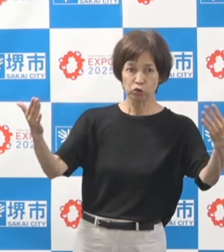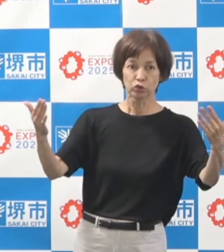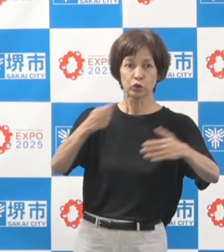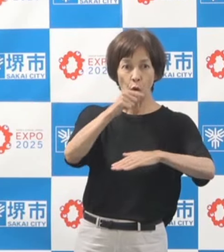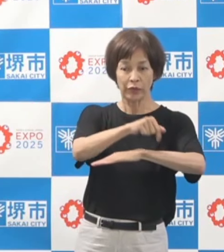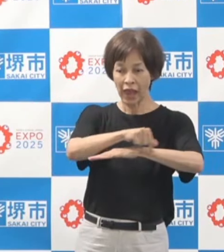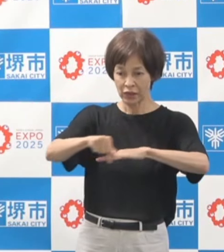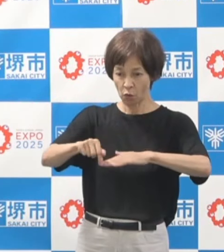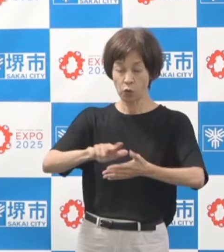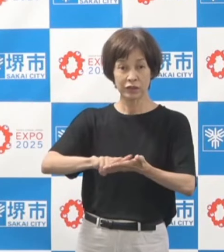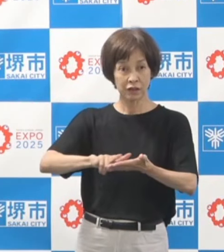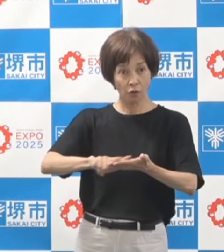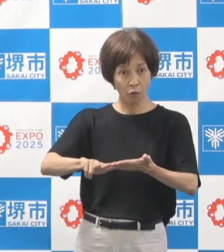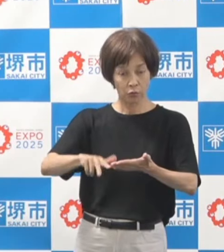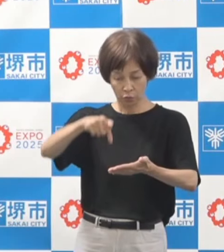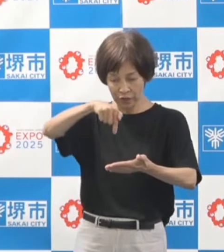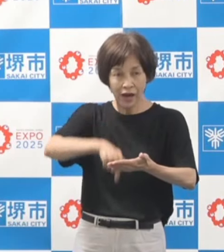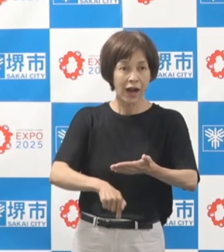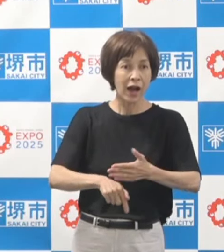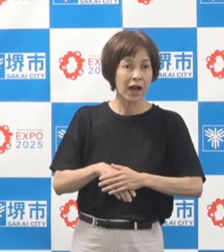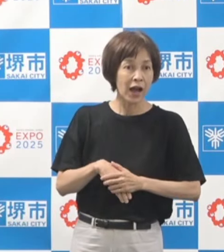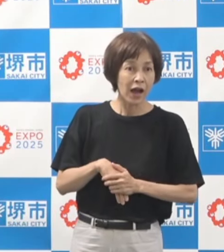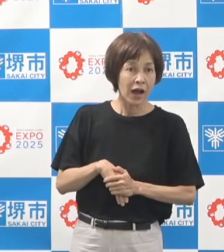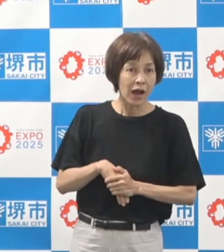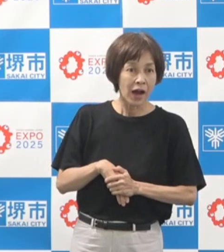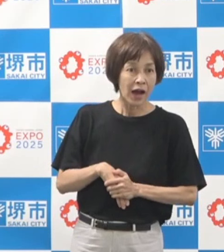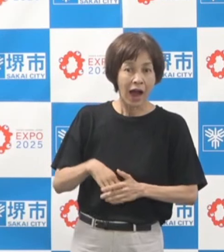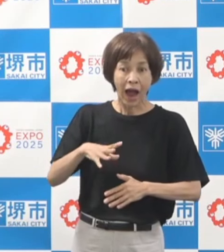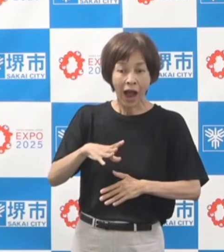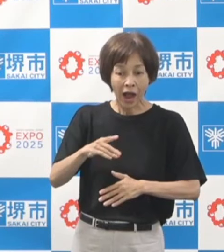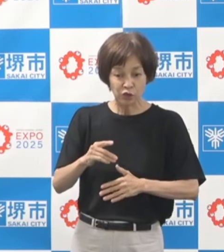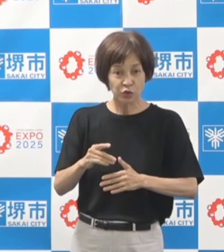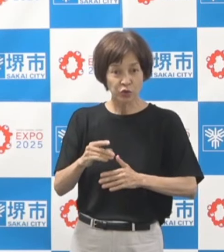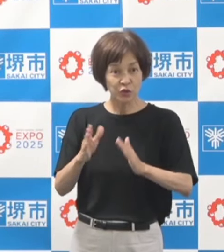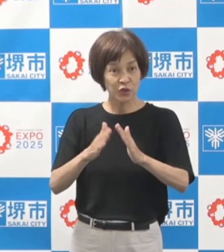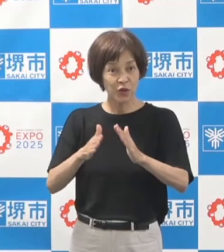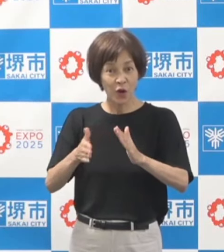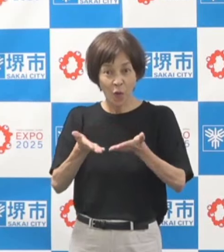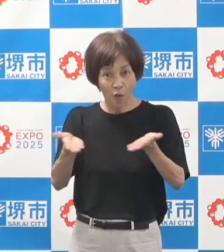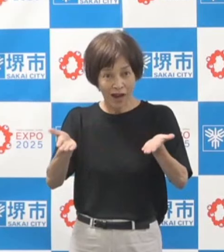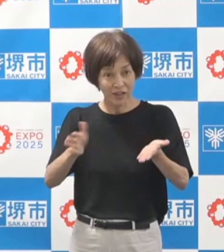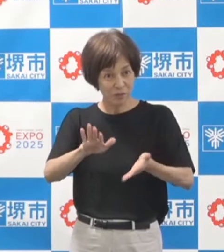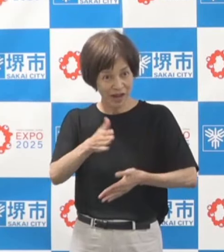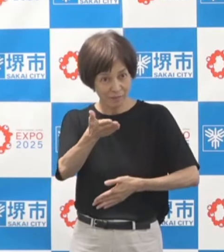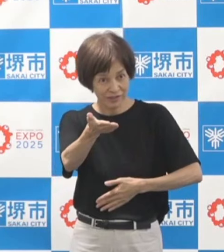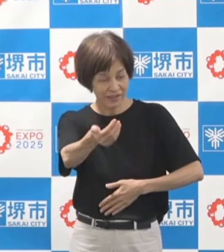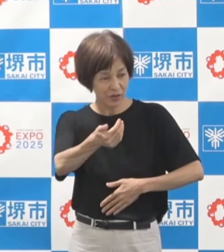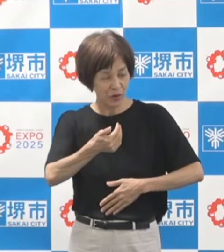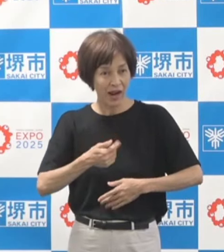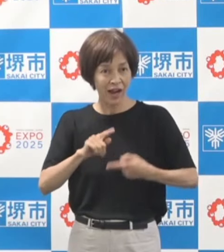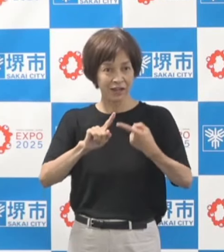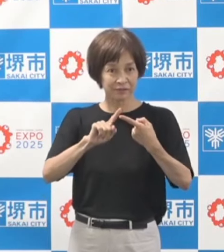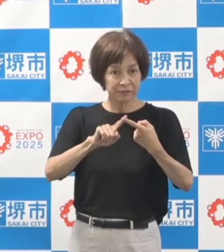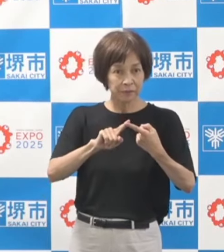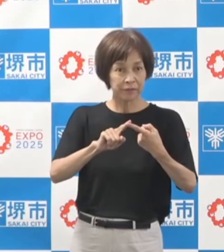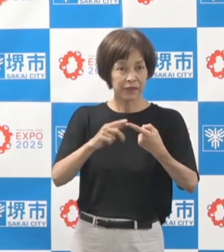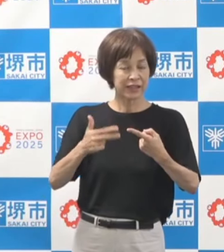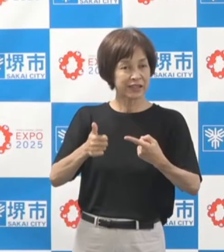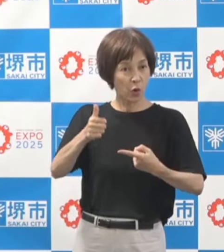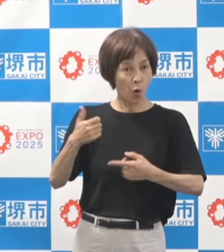の資料でいただいたんですけど、この中で何か初公開のものとかもしございましたらお伺いしたいというのが1点と、あと市長として